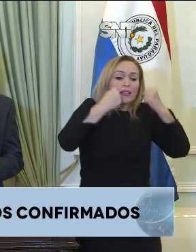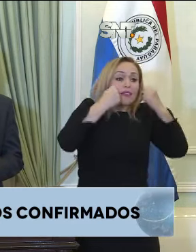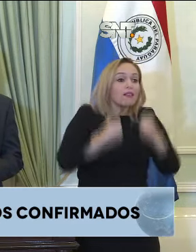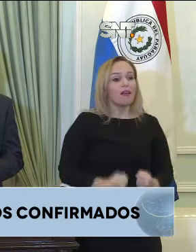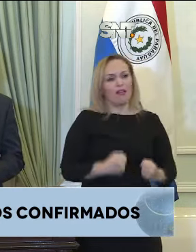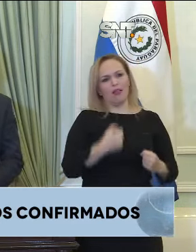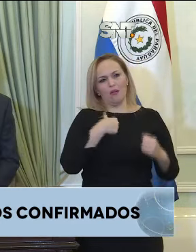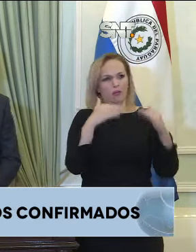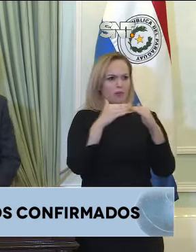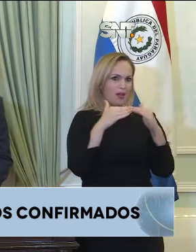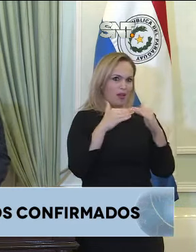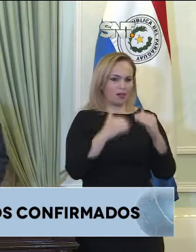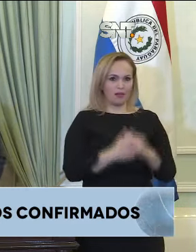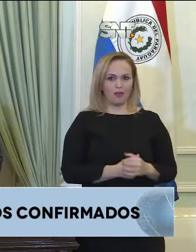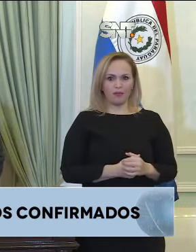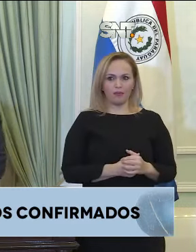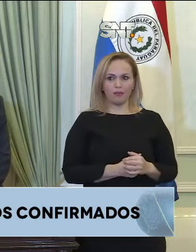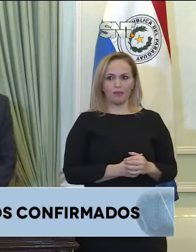nuestra casa.